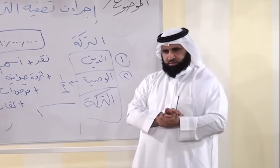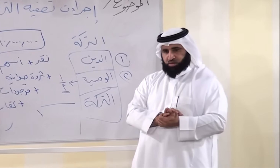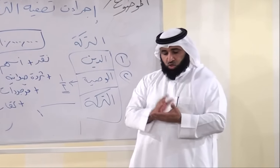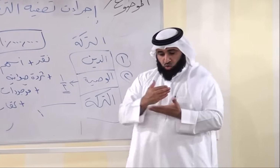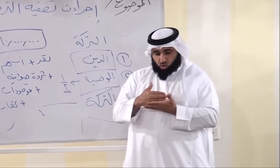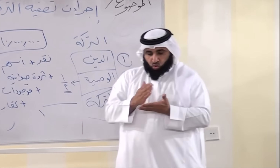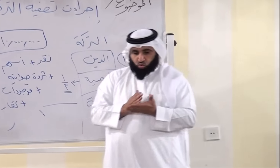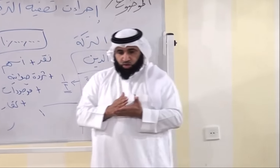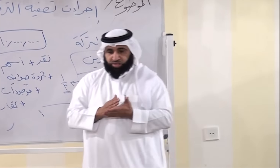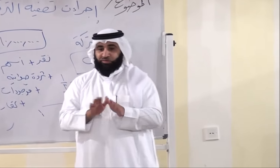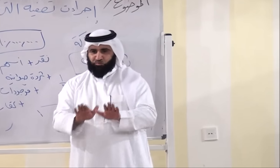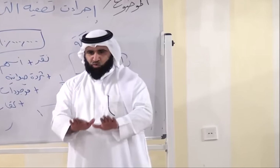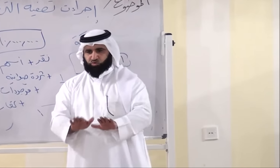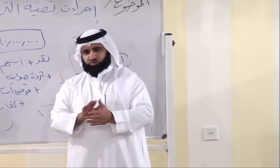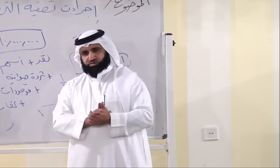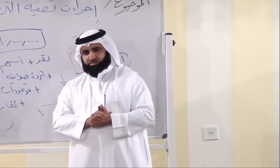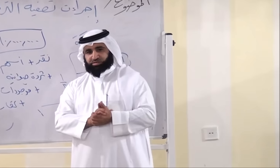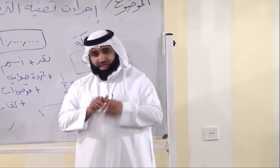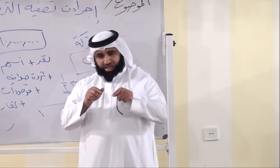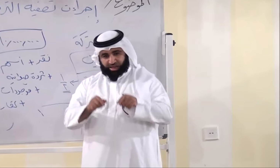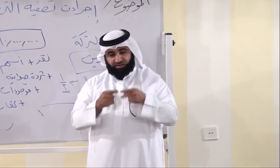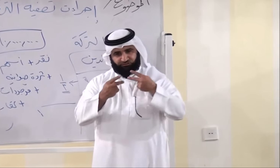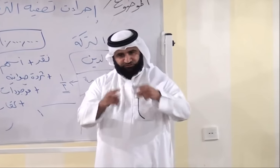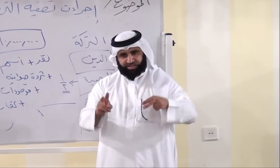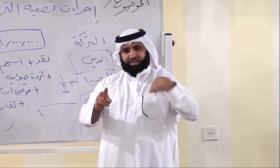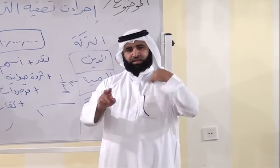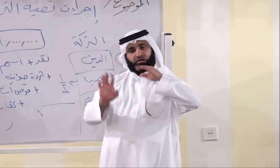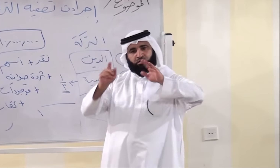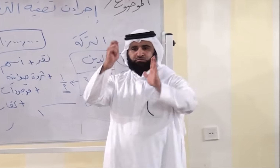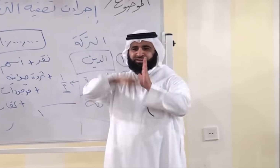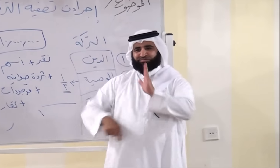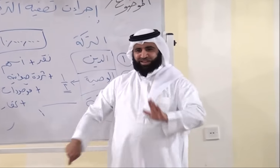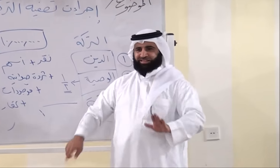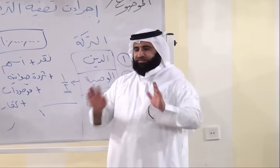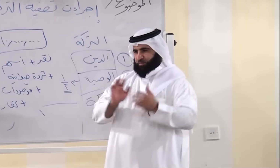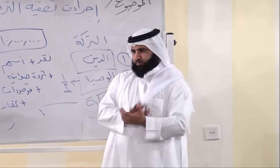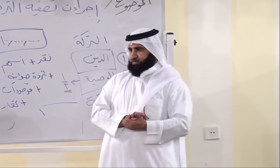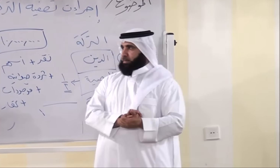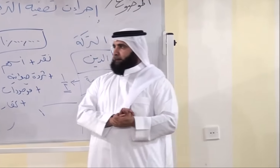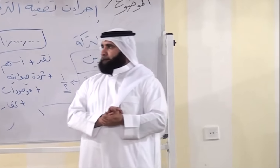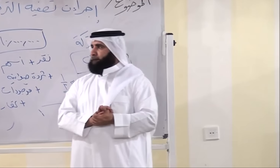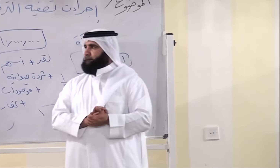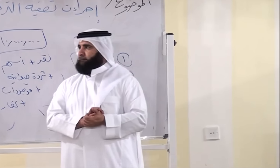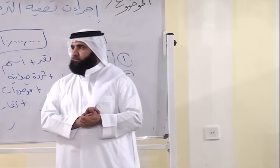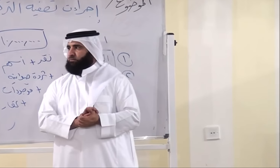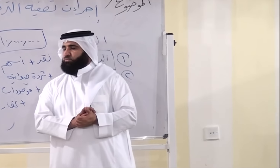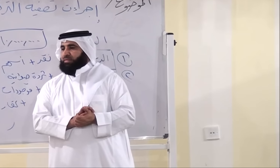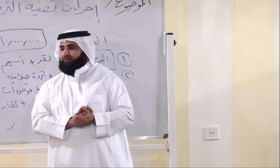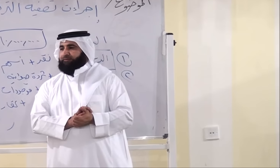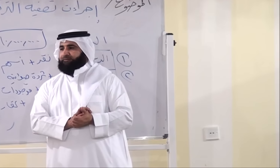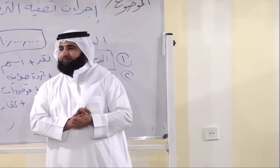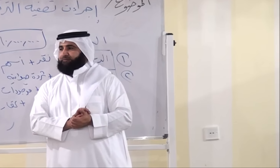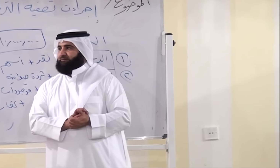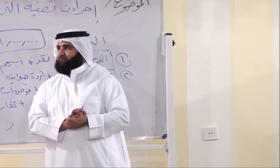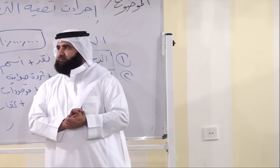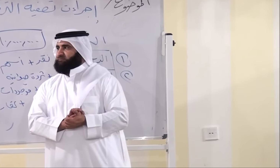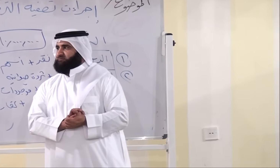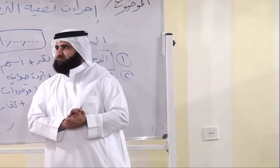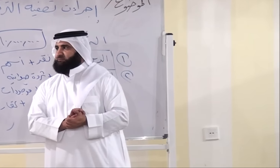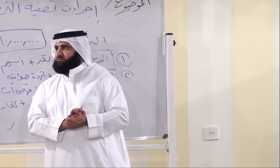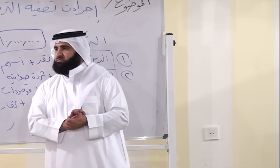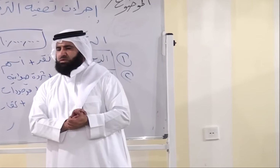نجي المرحلة نسميها المرحلة الفاصلة، يعني المرحلة الحاسمة. وأنا مثل ما قلت لكم لا تجدون أحد يبغى يقول لك